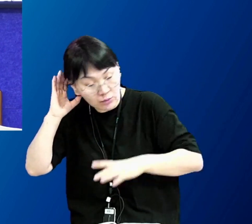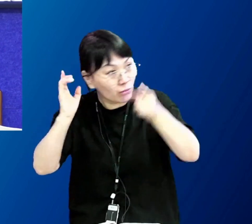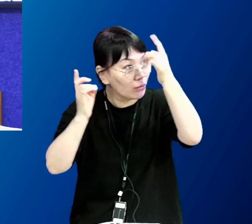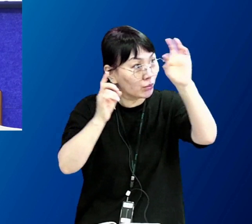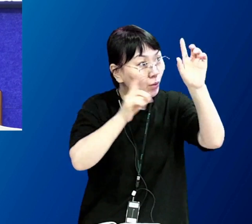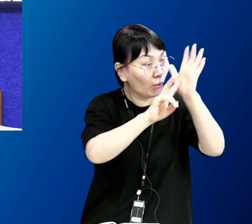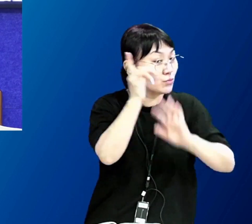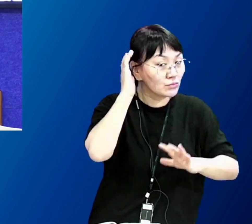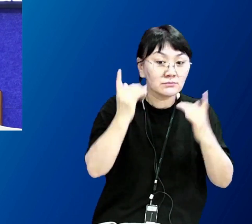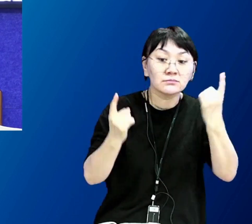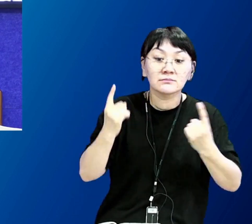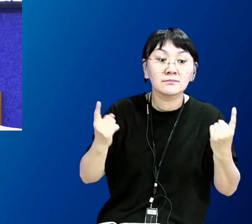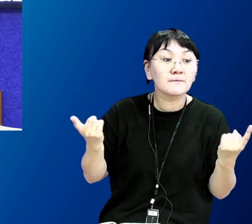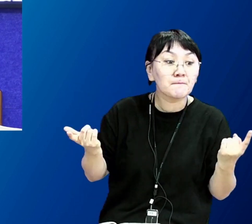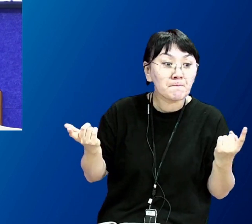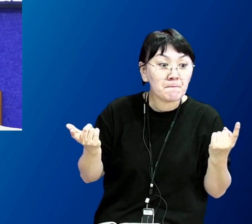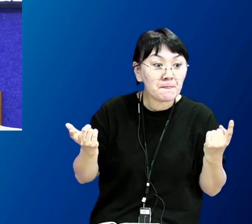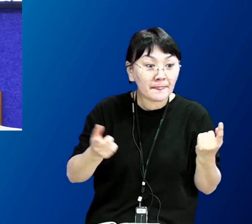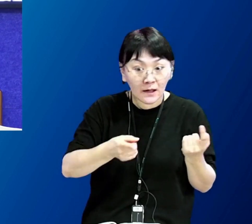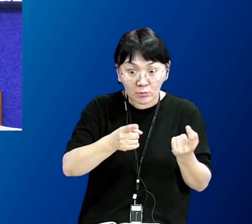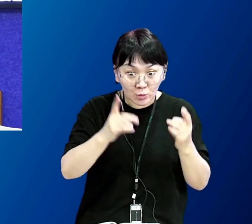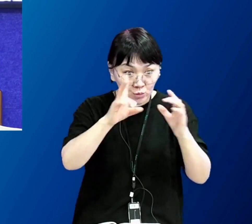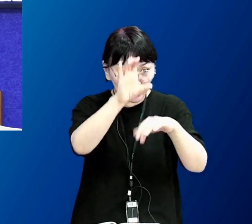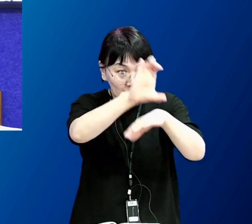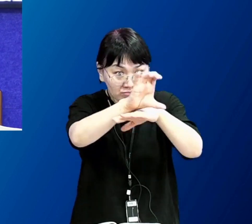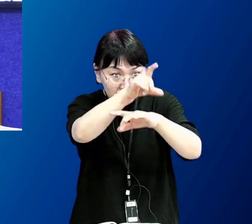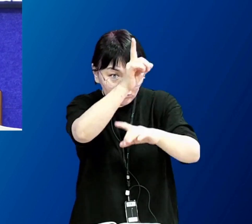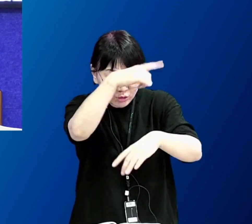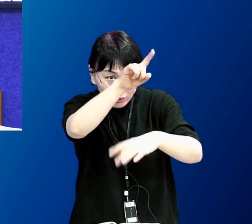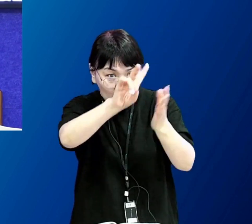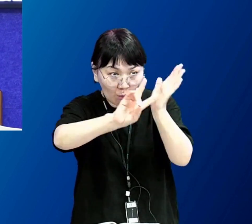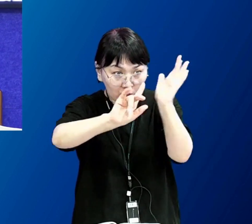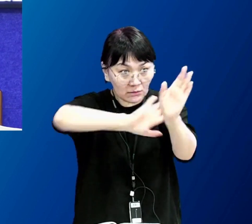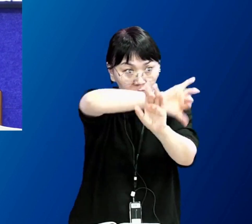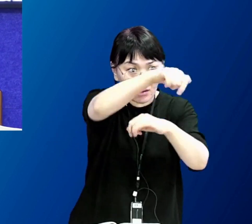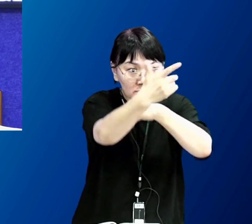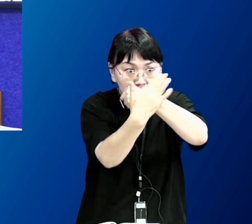үгийг чуулганаас зааж байгаа тэр сургаалыг сонсох ёстой биз?